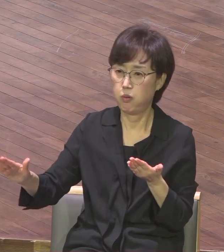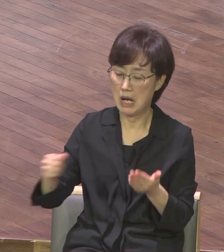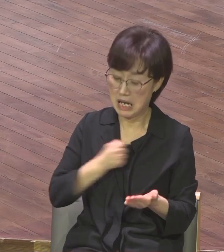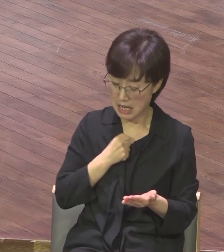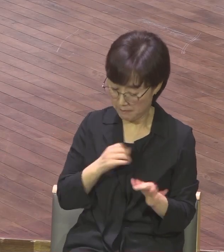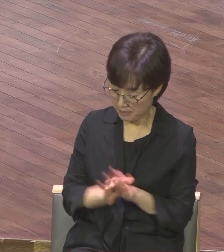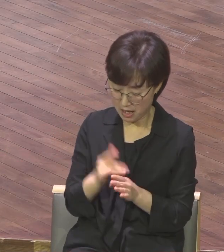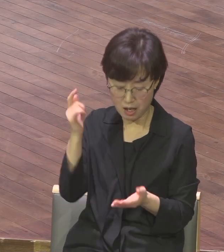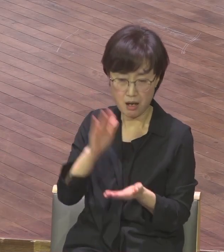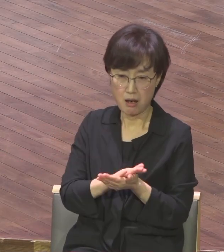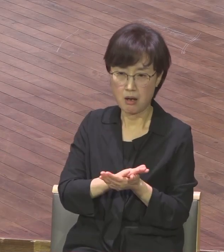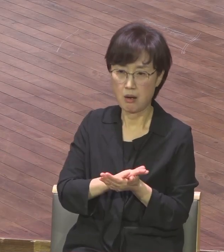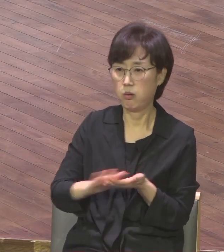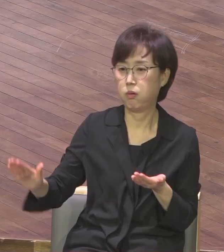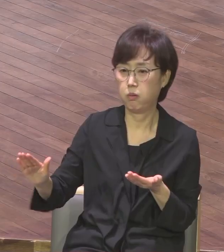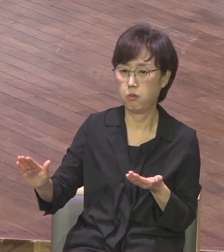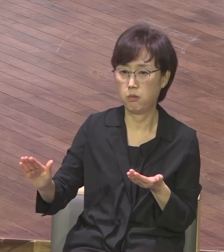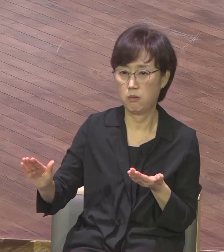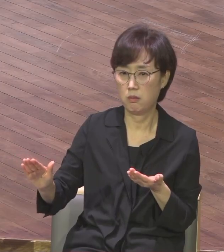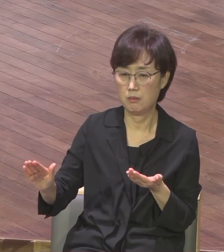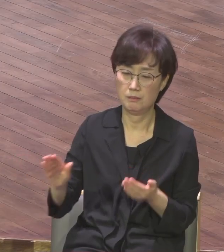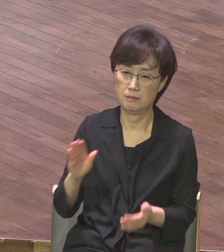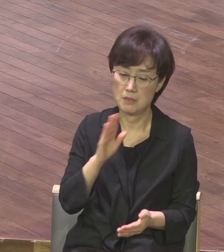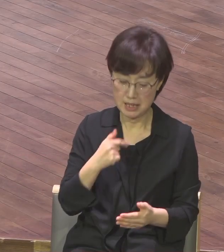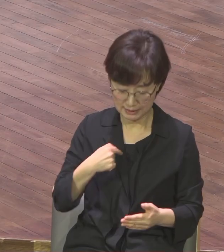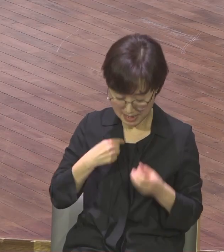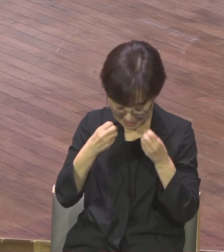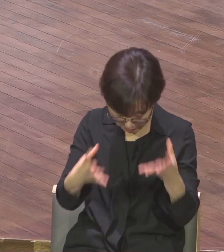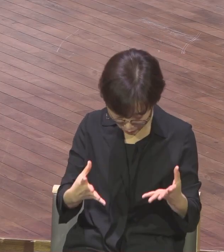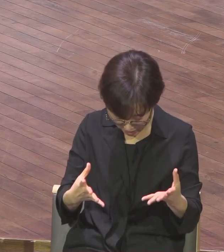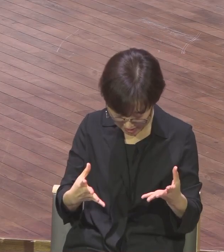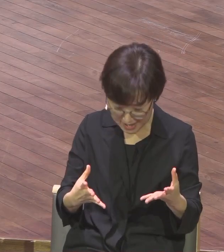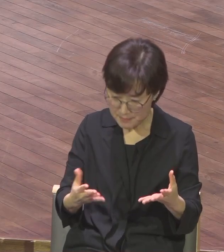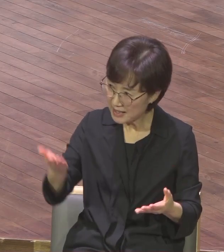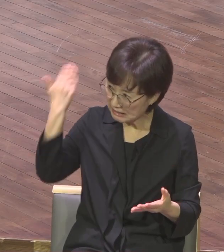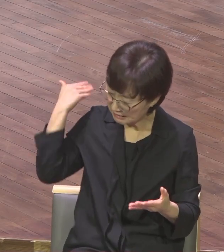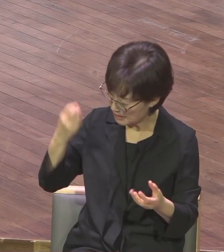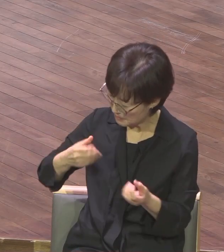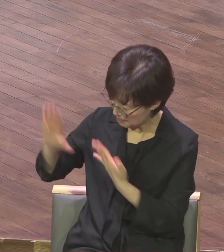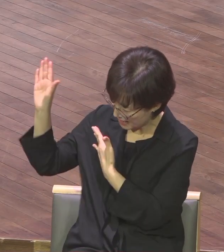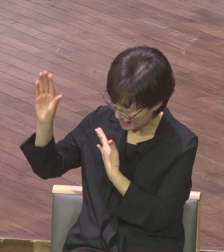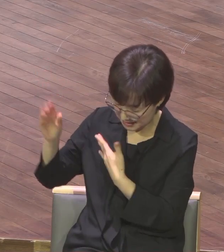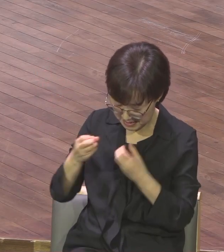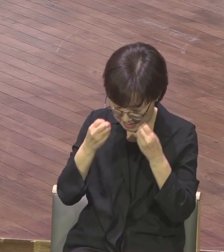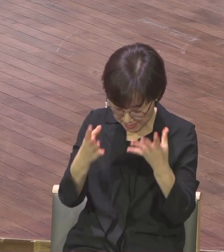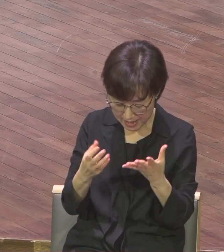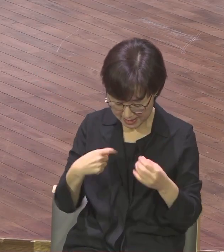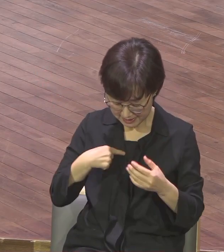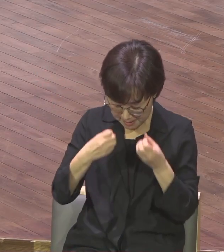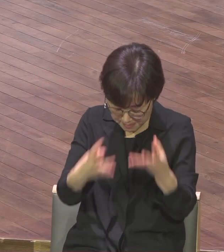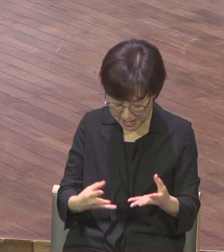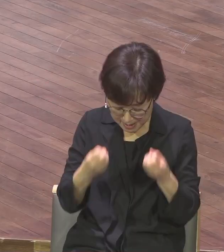아니에요? 너 새로운 피조물이다. 너 완전 새로운 거다.